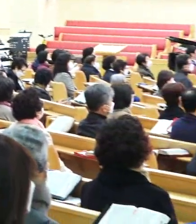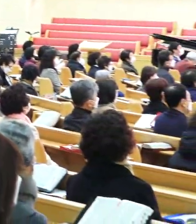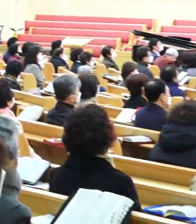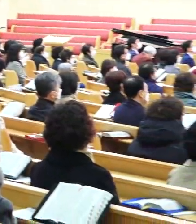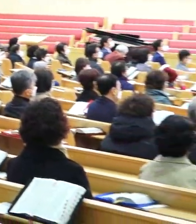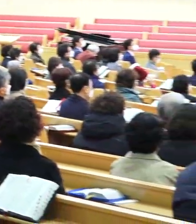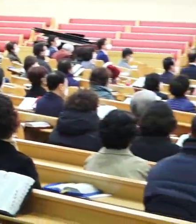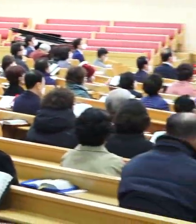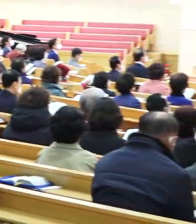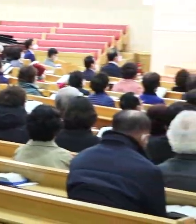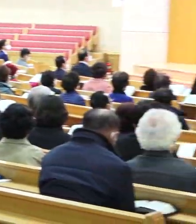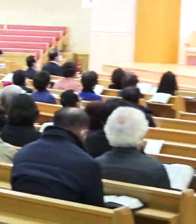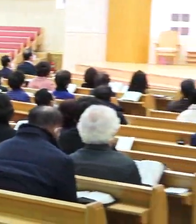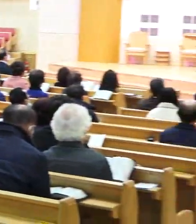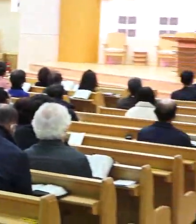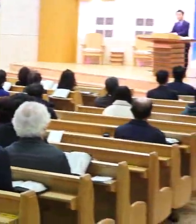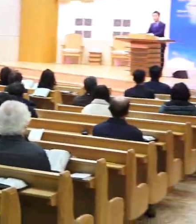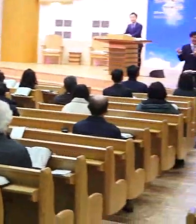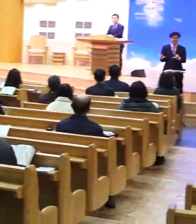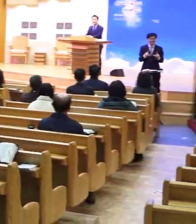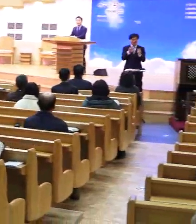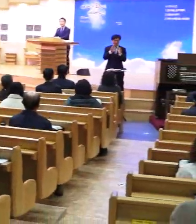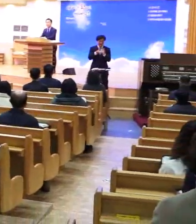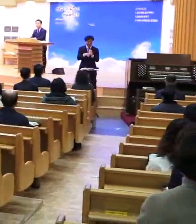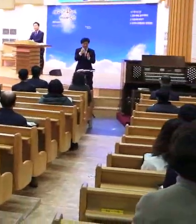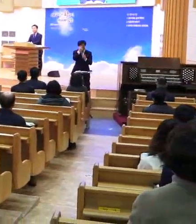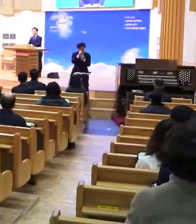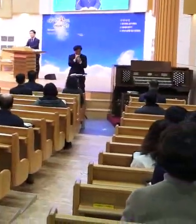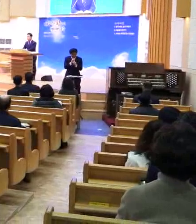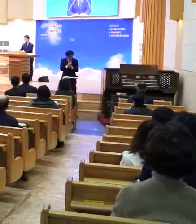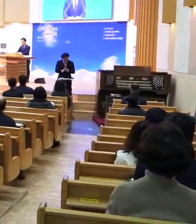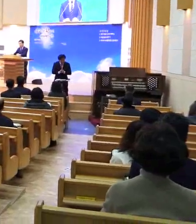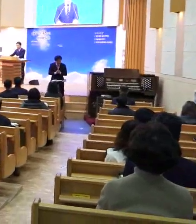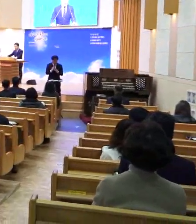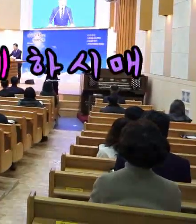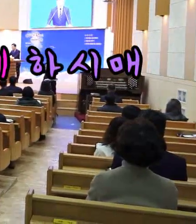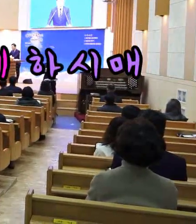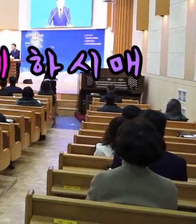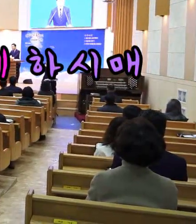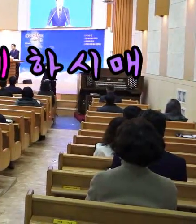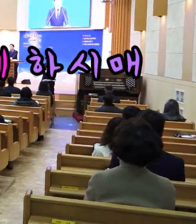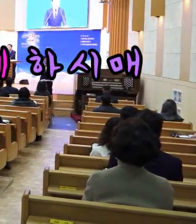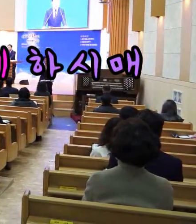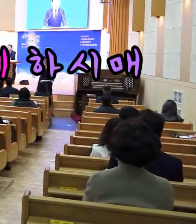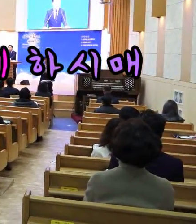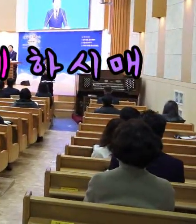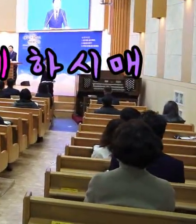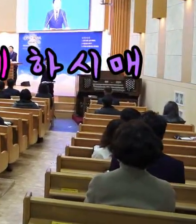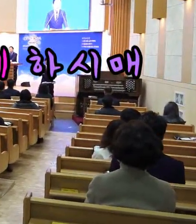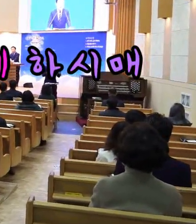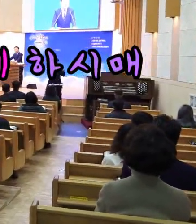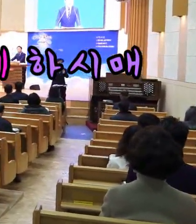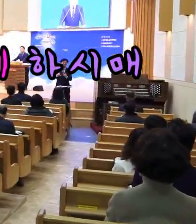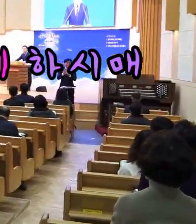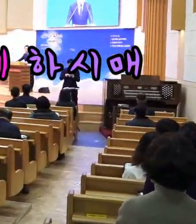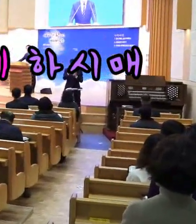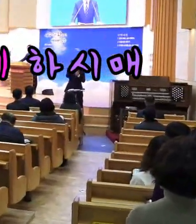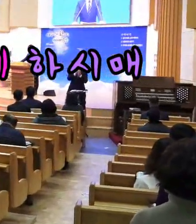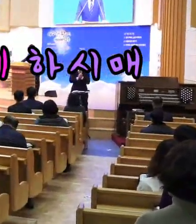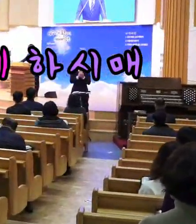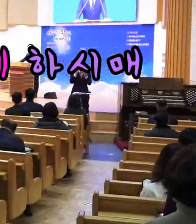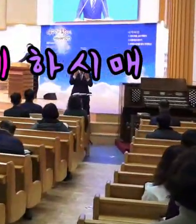여러분의 삶의 예배가 회복되기를 축복합니다. 그리고 여러분이 여러분의 삶에서 순전하게 정말